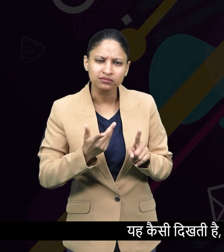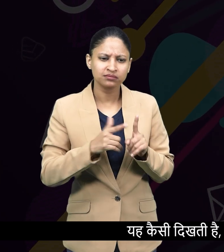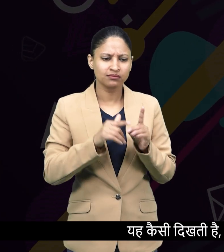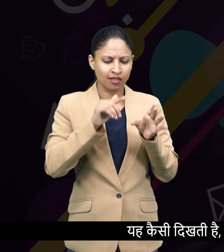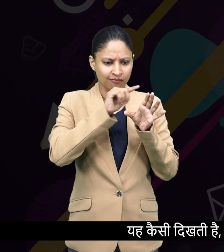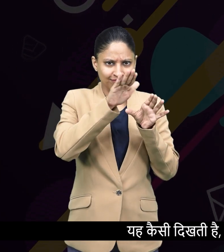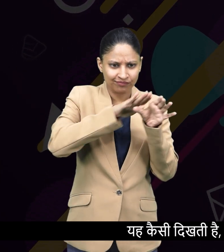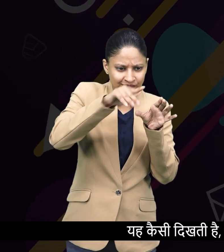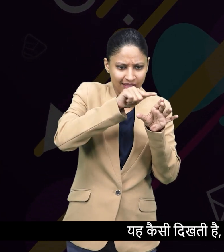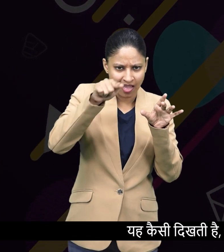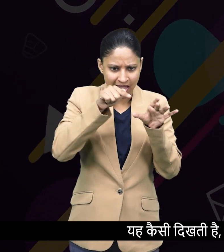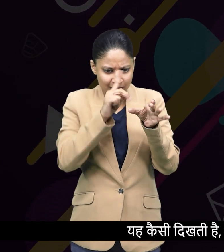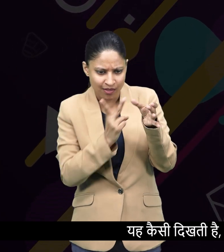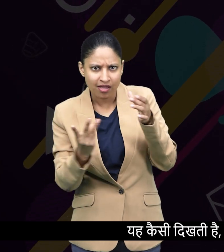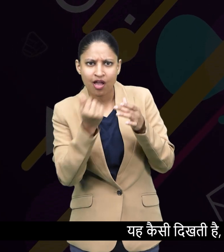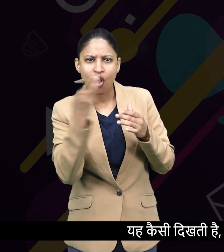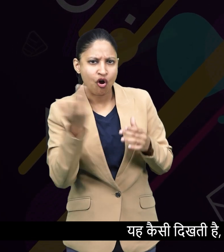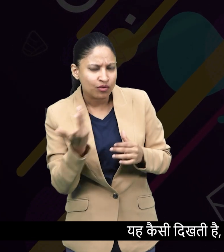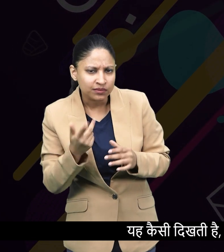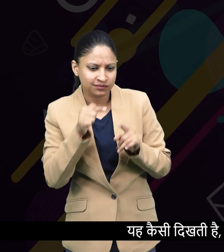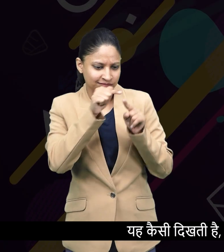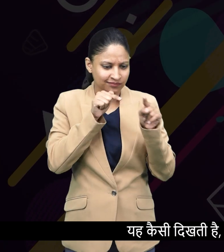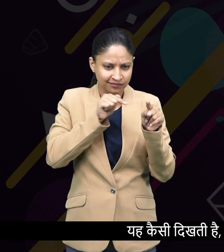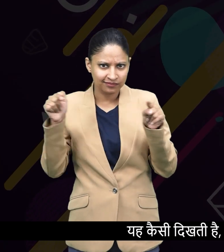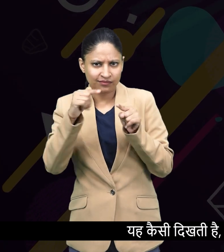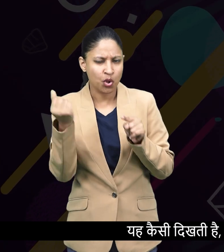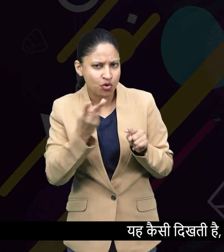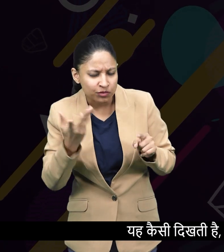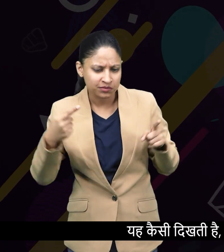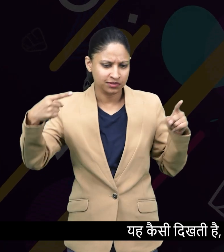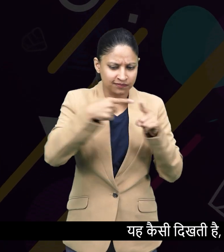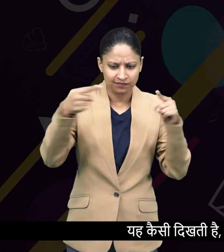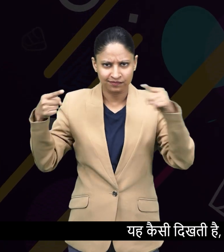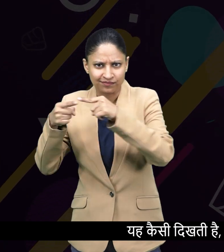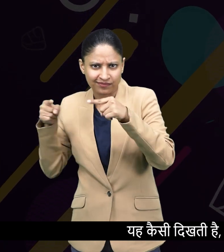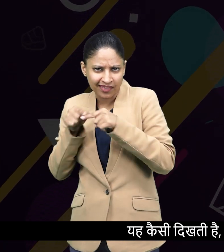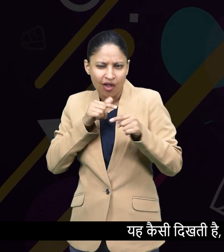यह कैसी दिखती है, इसमें कितने फलक, किनारे और कोने होते हैं।